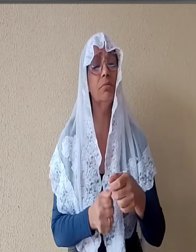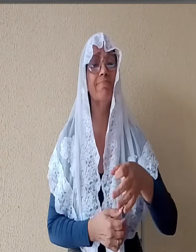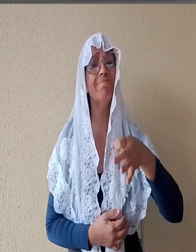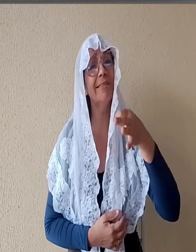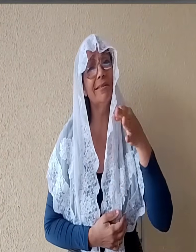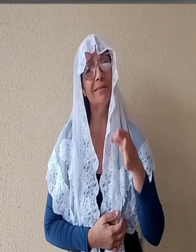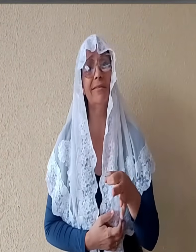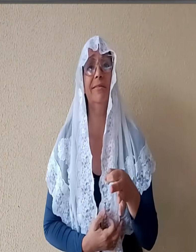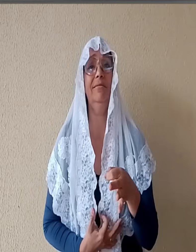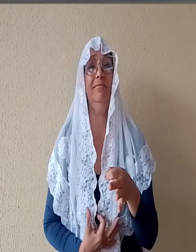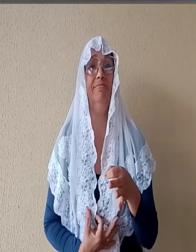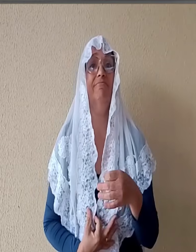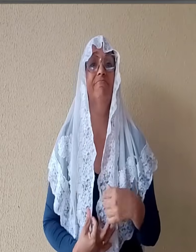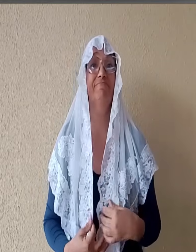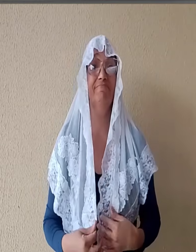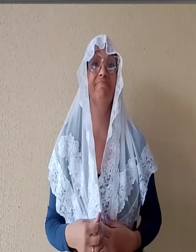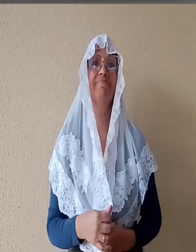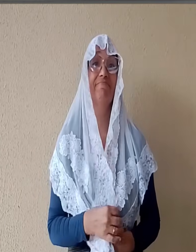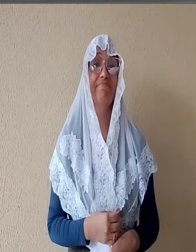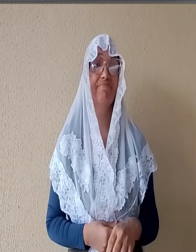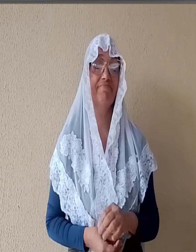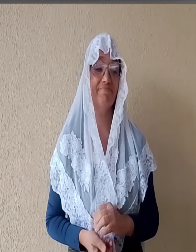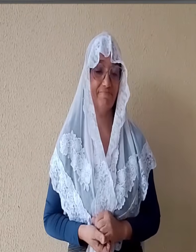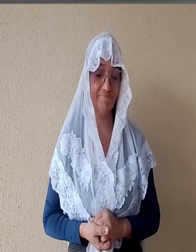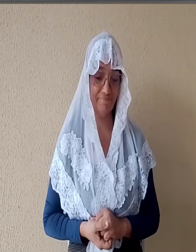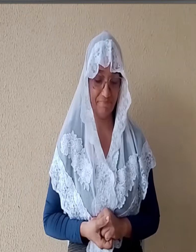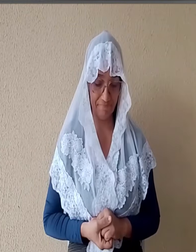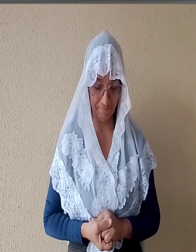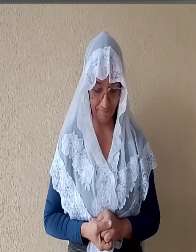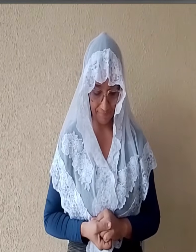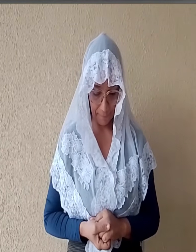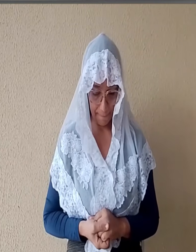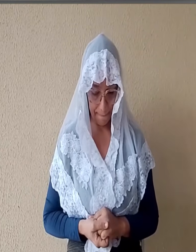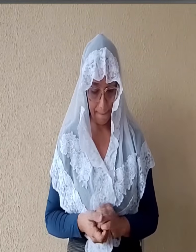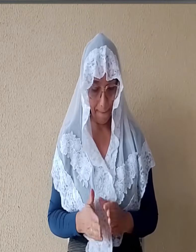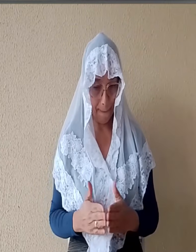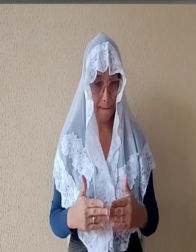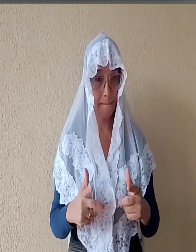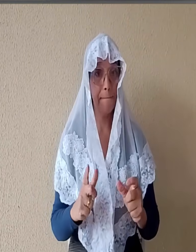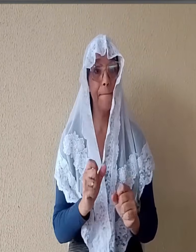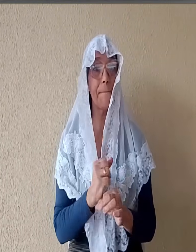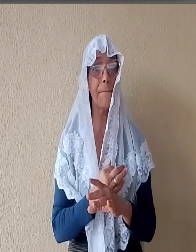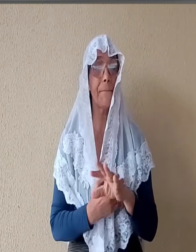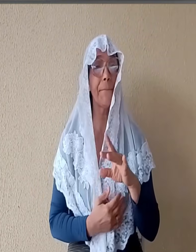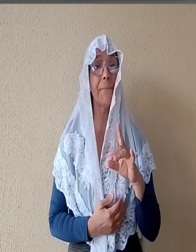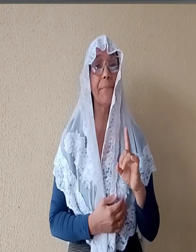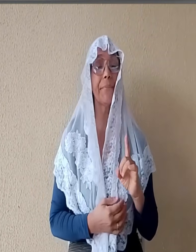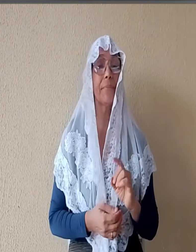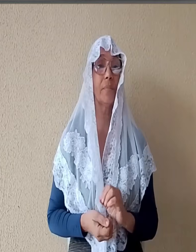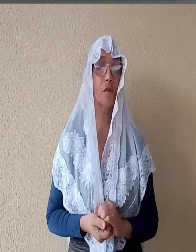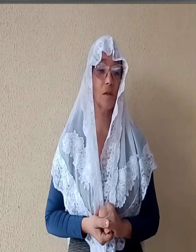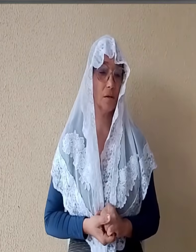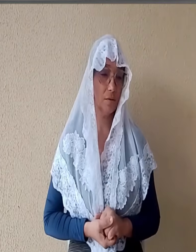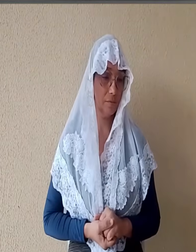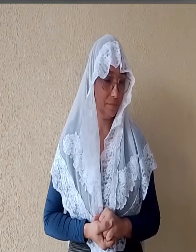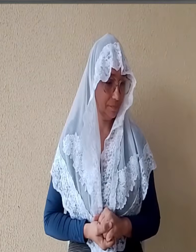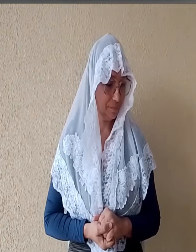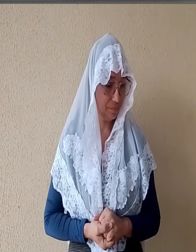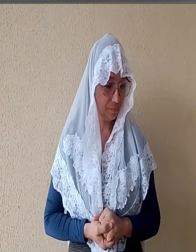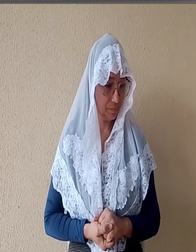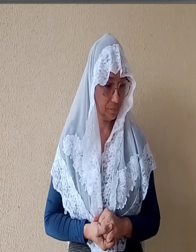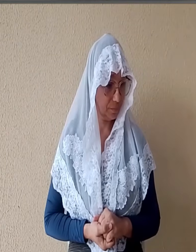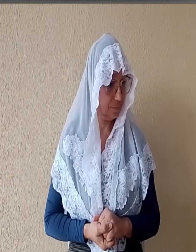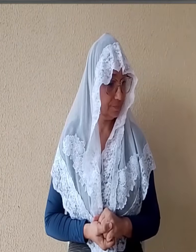você buscar o nome de fulano de tal para atender a obra. E para você saber que essa obra é de Deus, irmão, ela existe